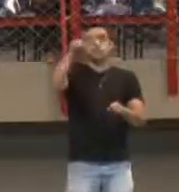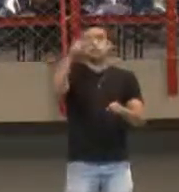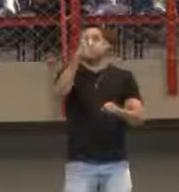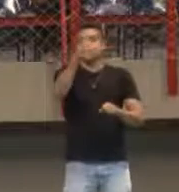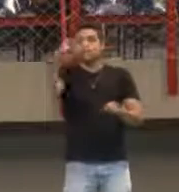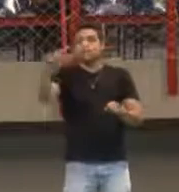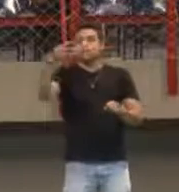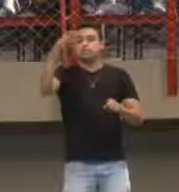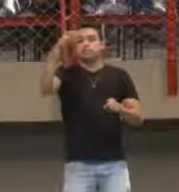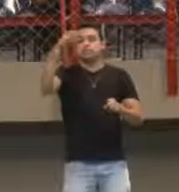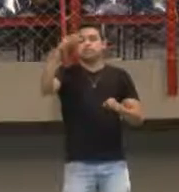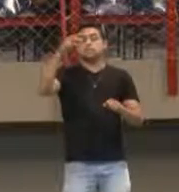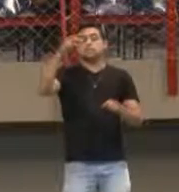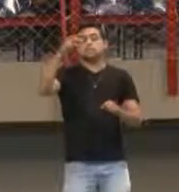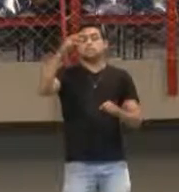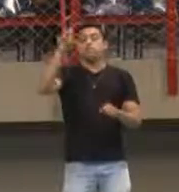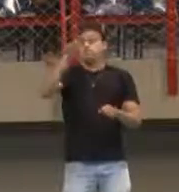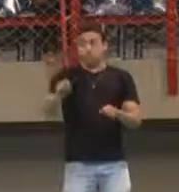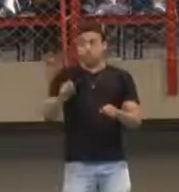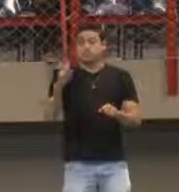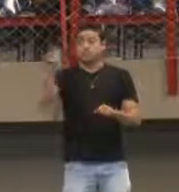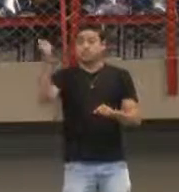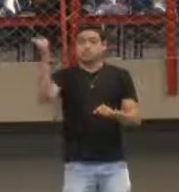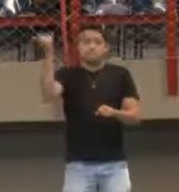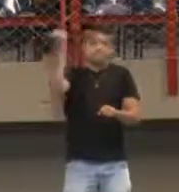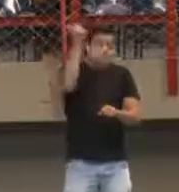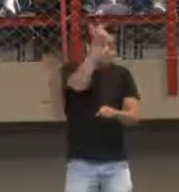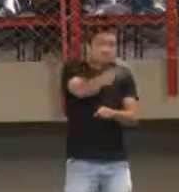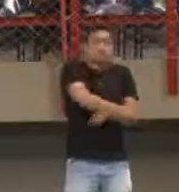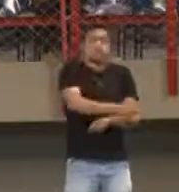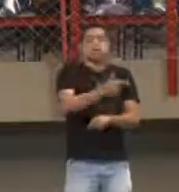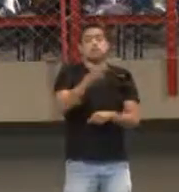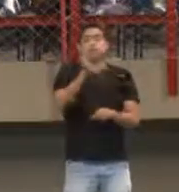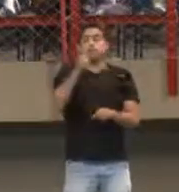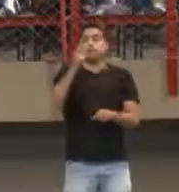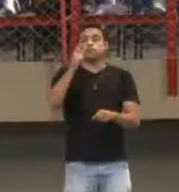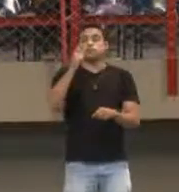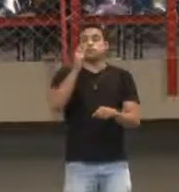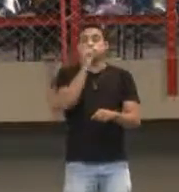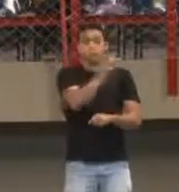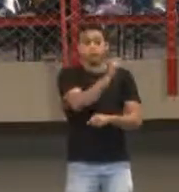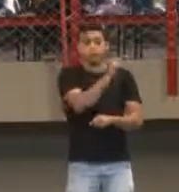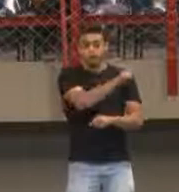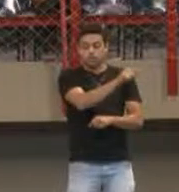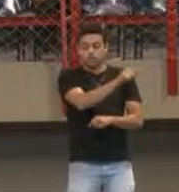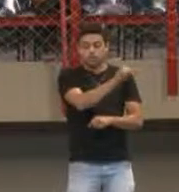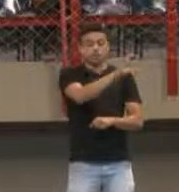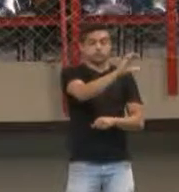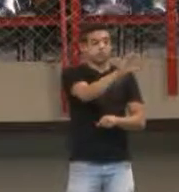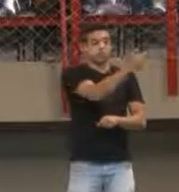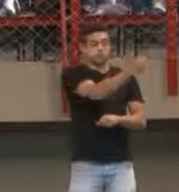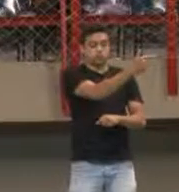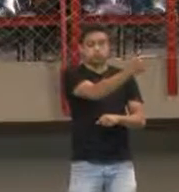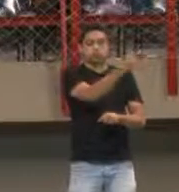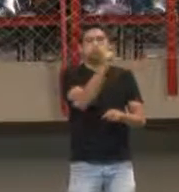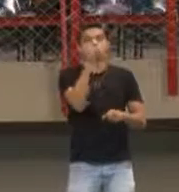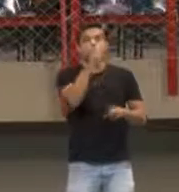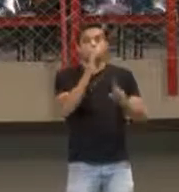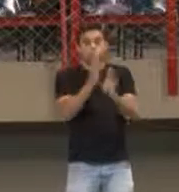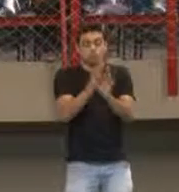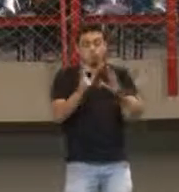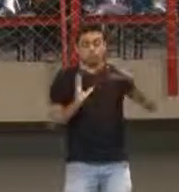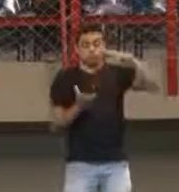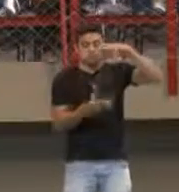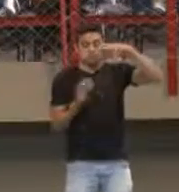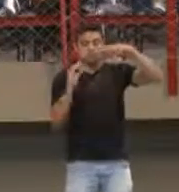23 vezes mais prejudicial que o CO2 para o aquecimento global.